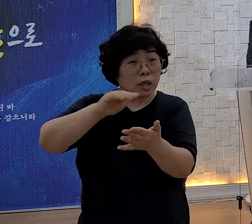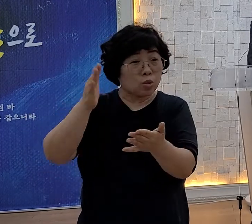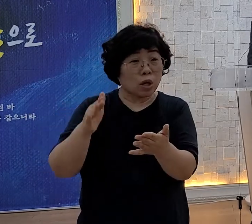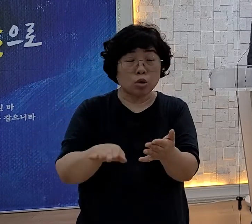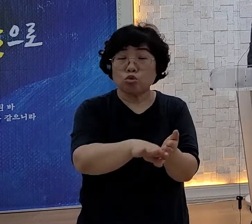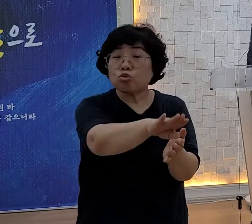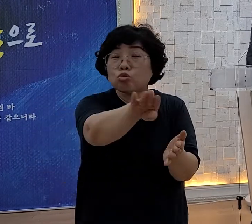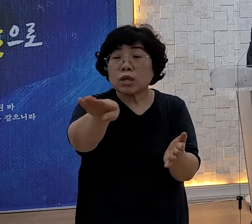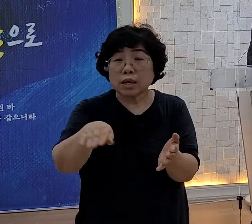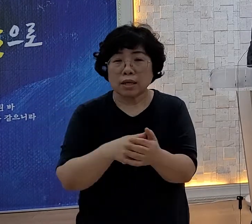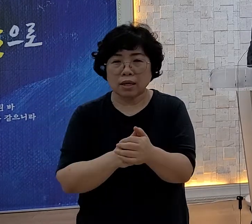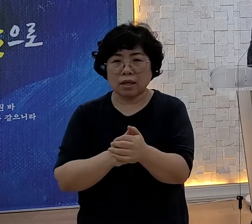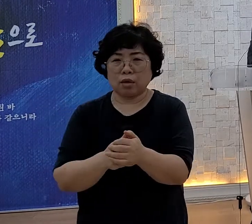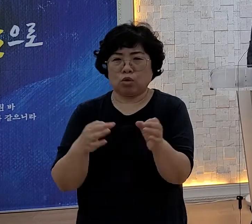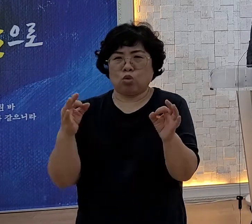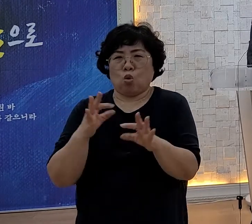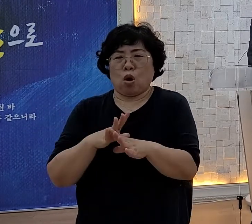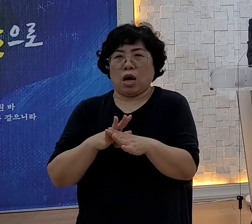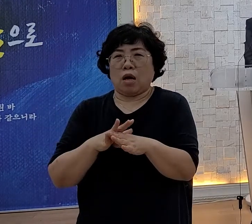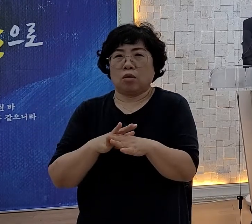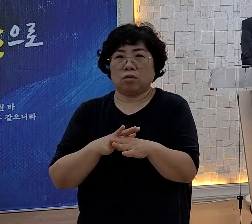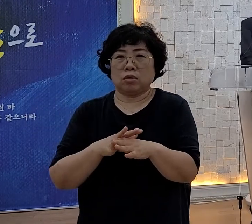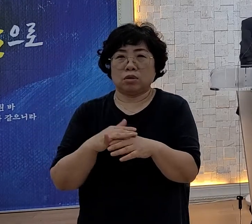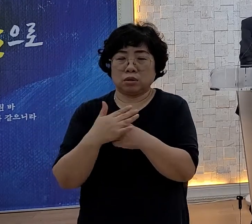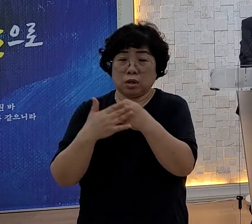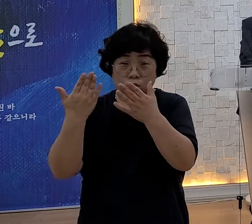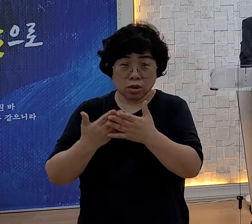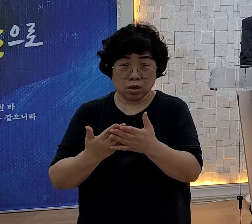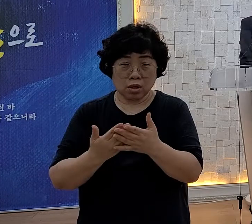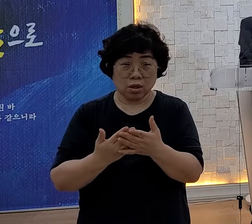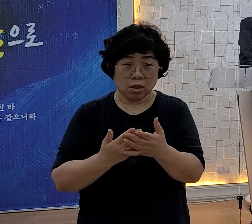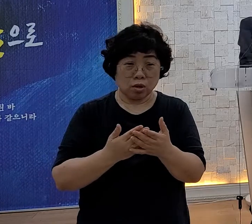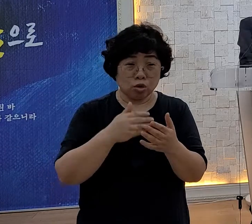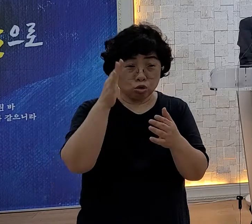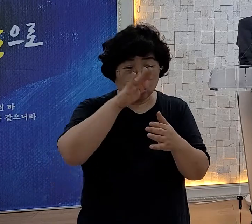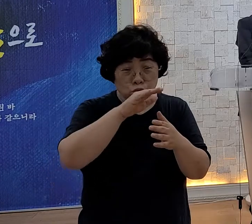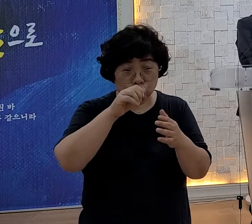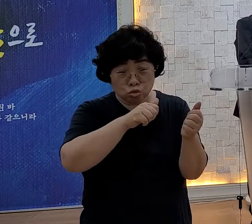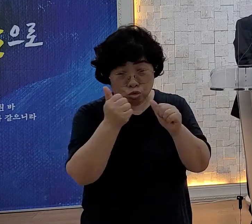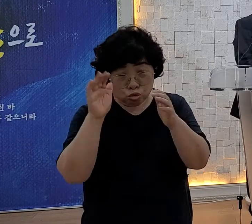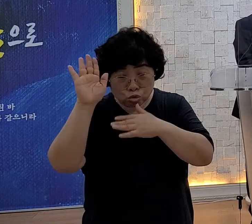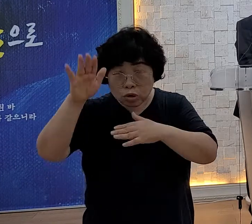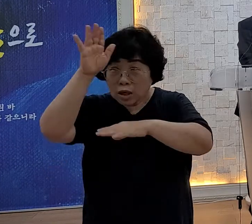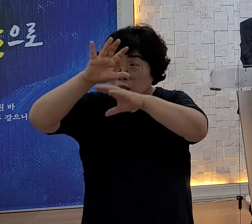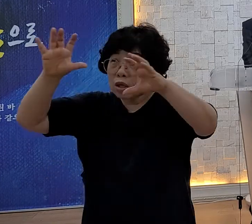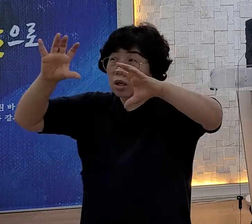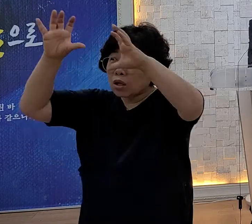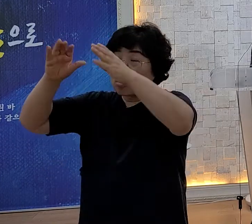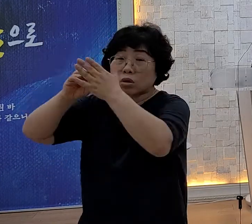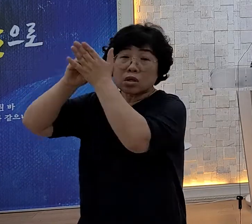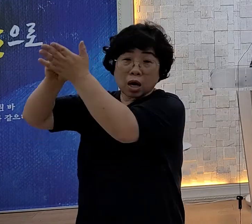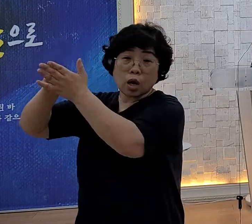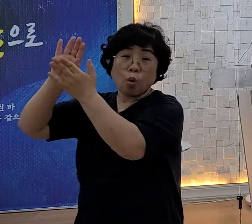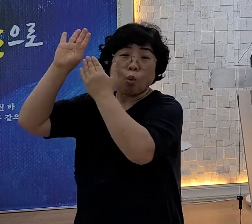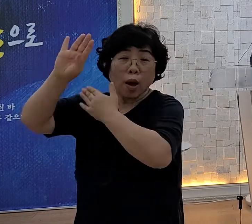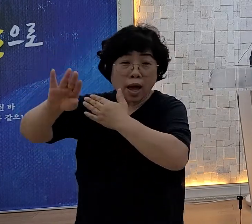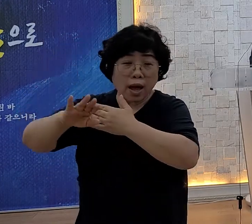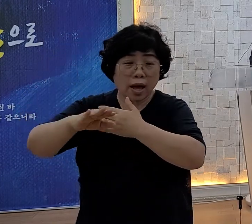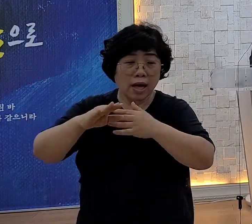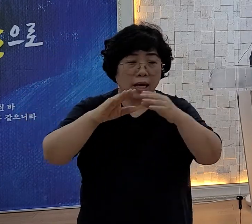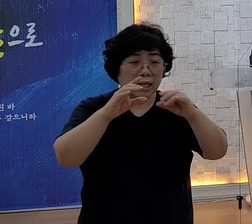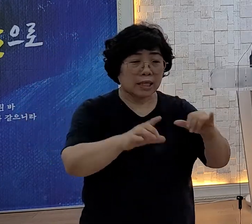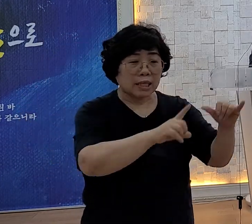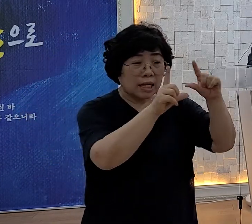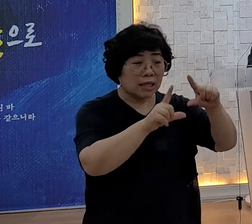지난주까지 나눈 말씀 놀라운 이 땅에서 죽어 천국 가는 것뿐만 아니라 이 땅에서도 놀라운 하나님께서 축복을